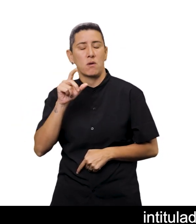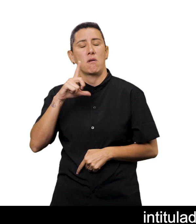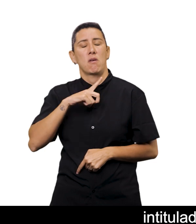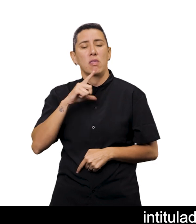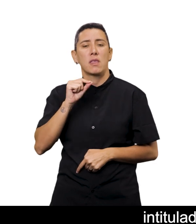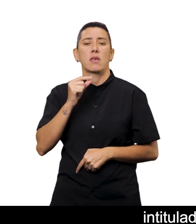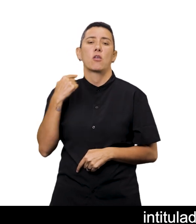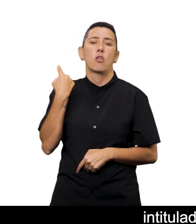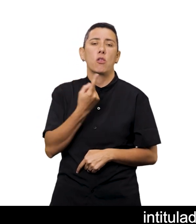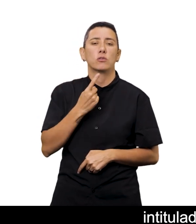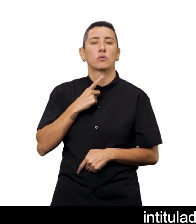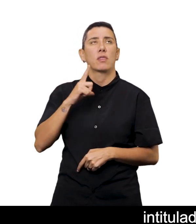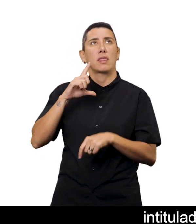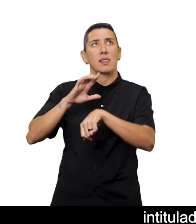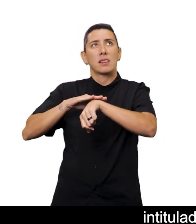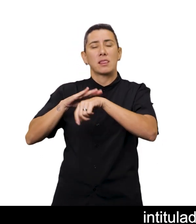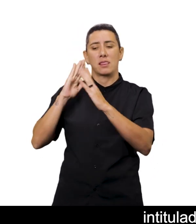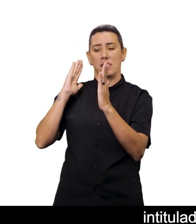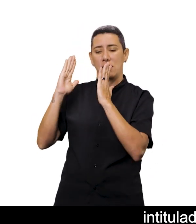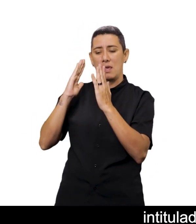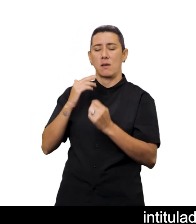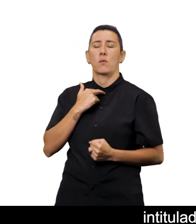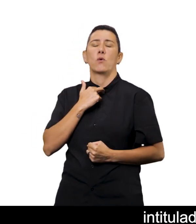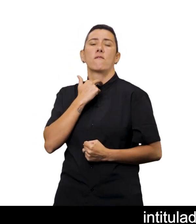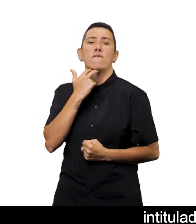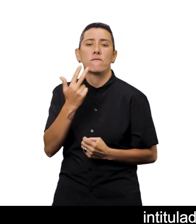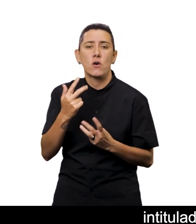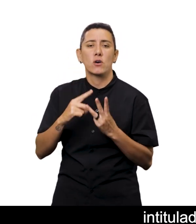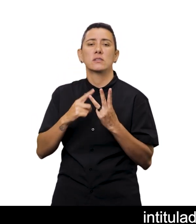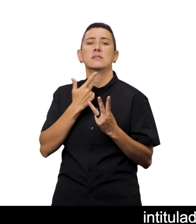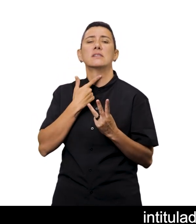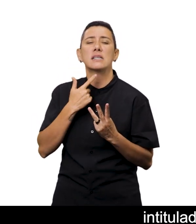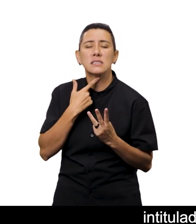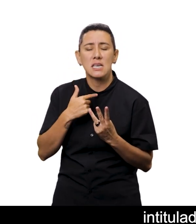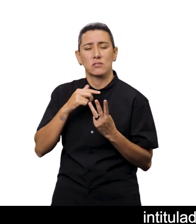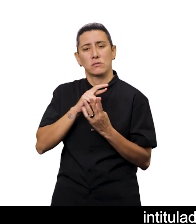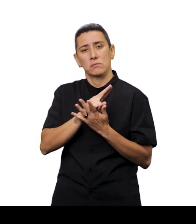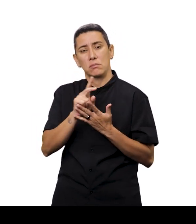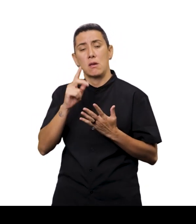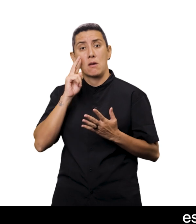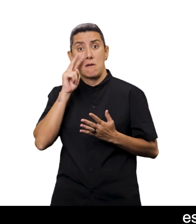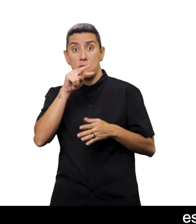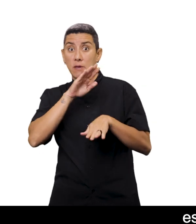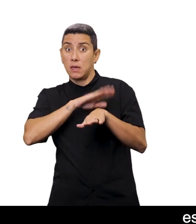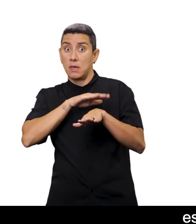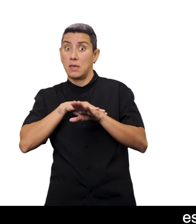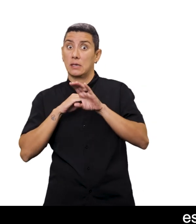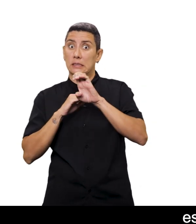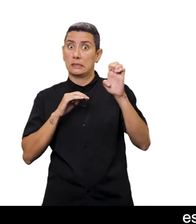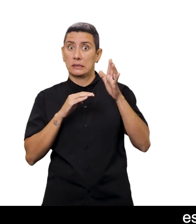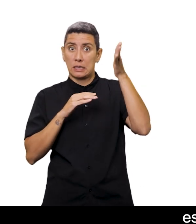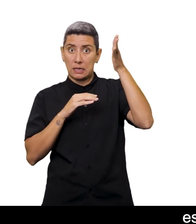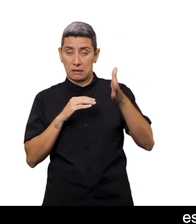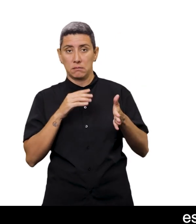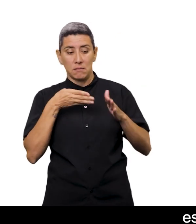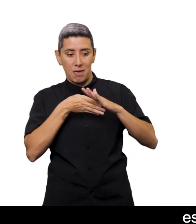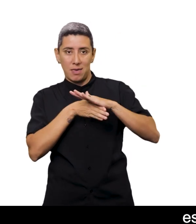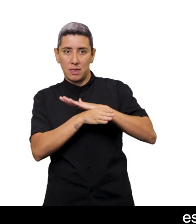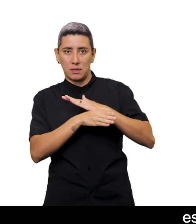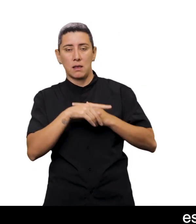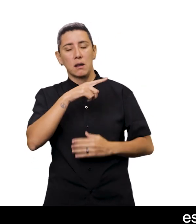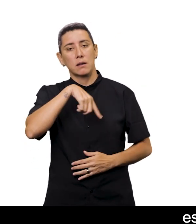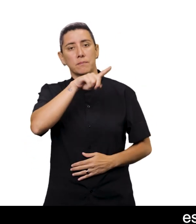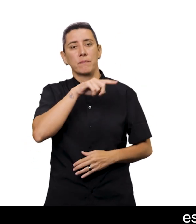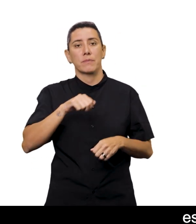intitulado Arquivo, Nosso Tempo, Nosso Desejo, Nossas Vozes, está localizado na parede